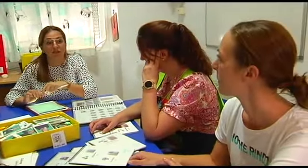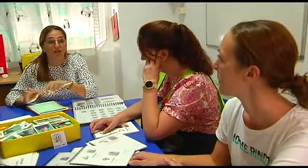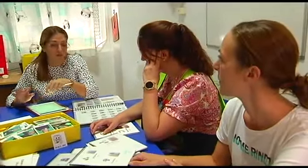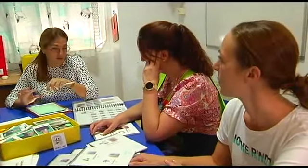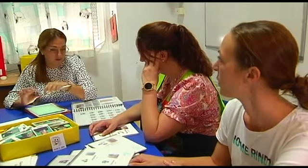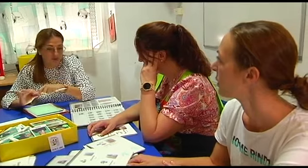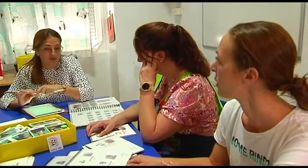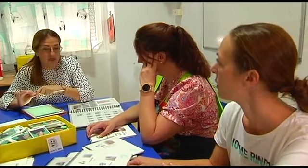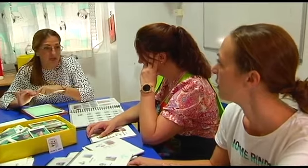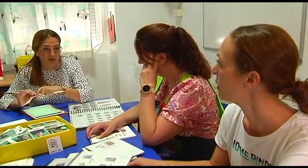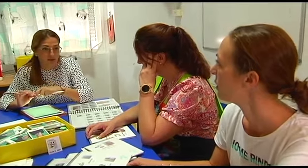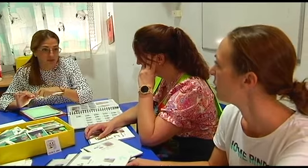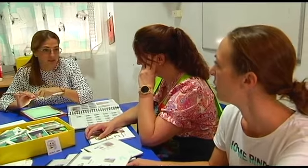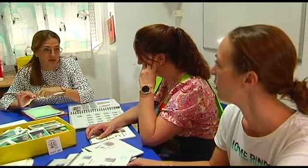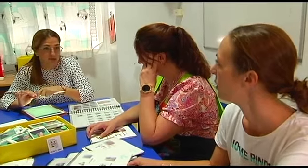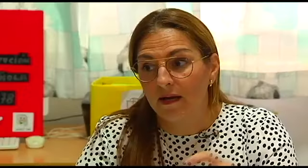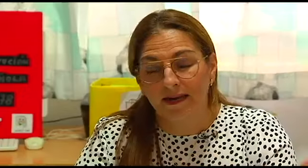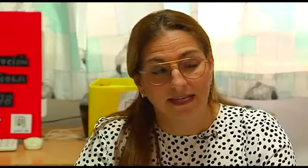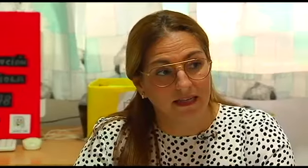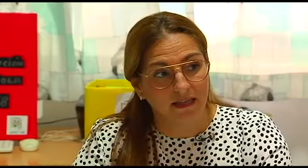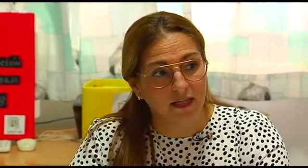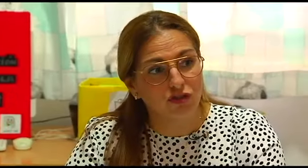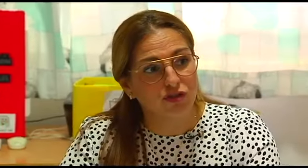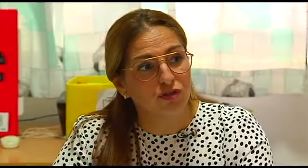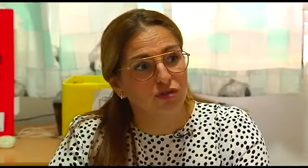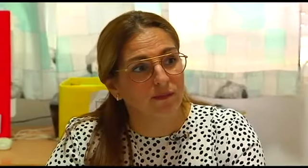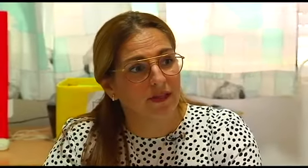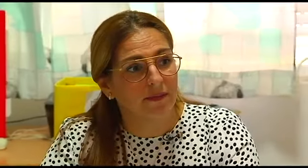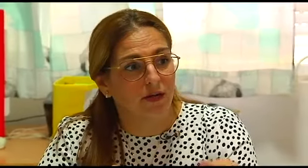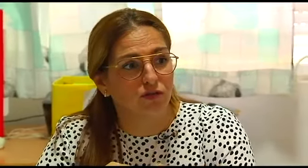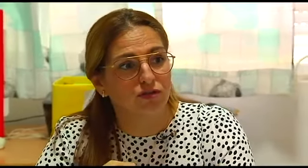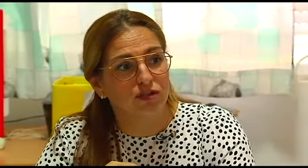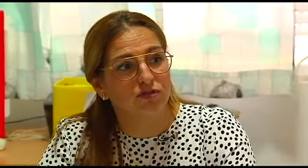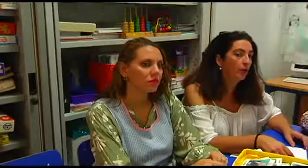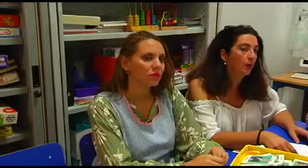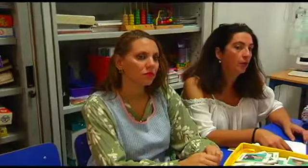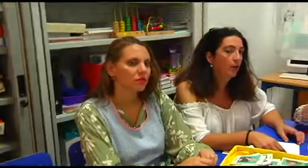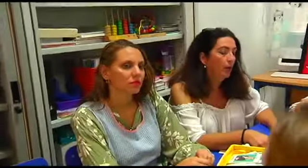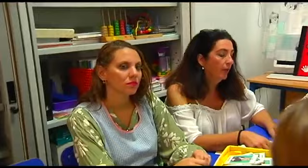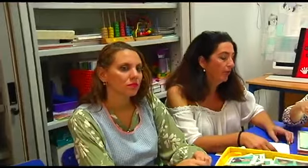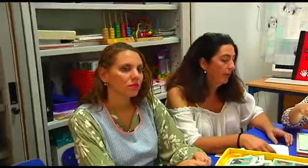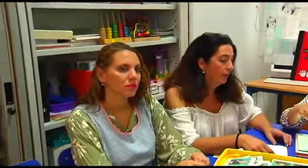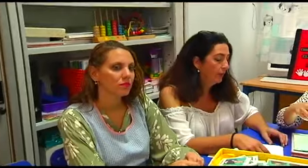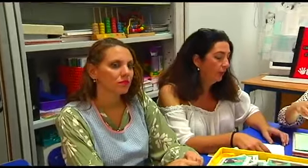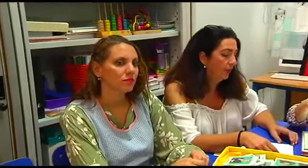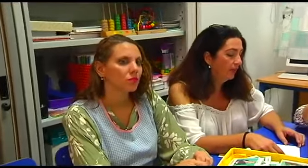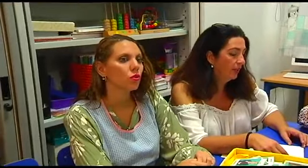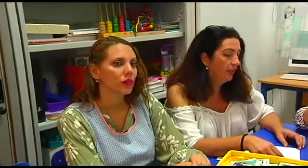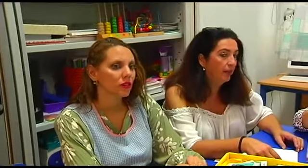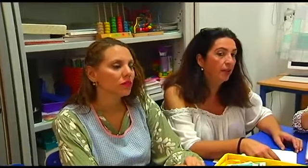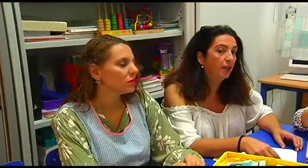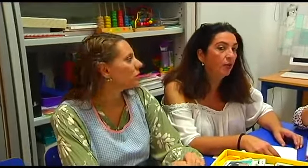solicitado, que todavía no lo han contestado. Para el tercer ciclo son sobre ciberacoso y es una charla. Para infantil puede ser los